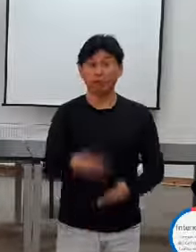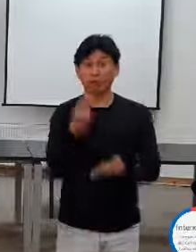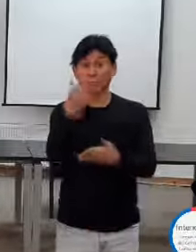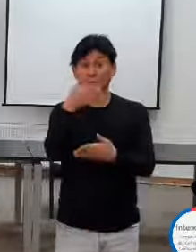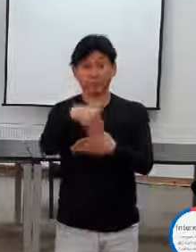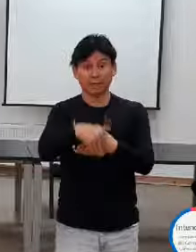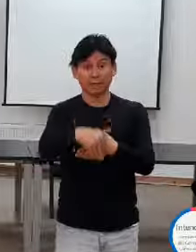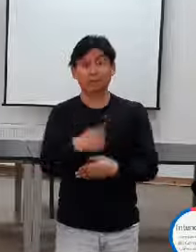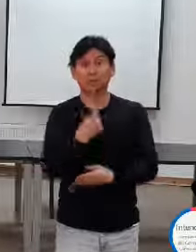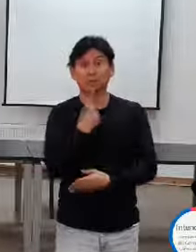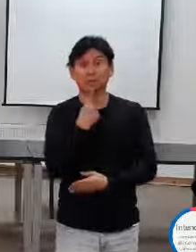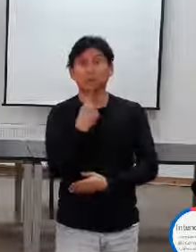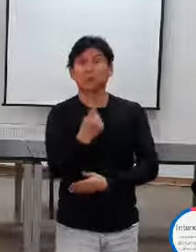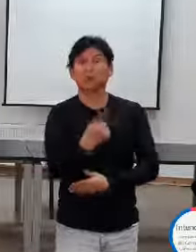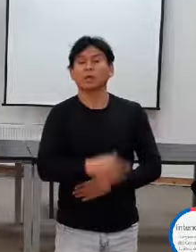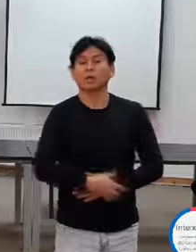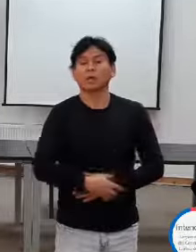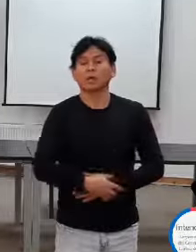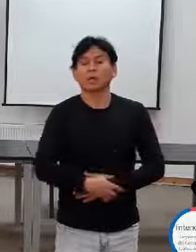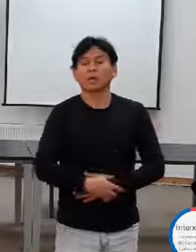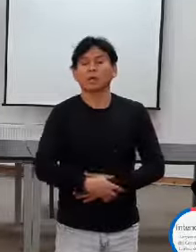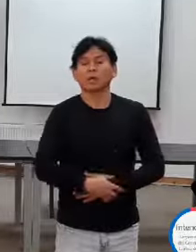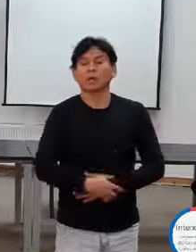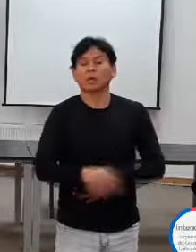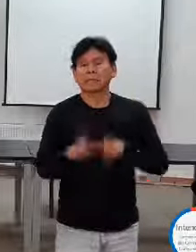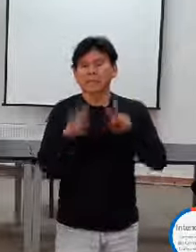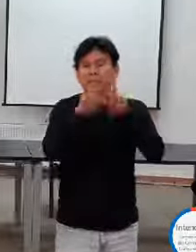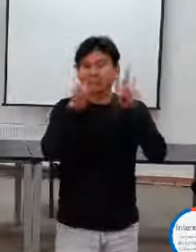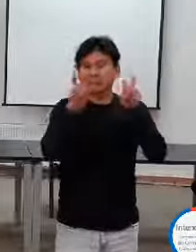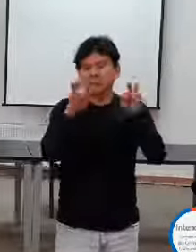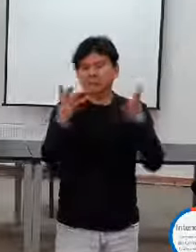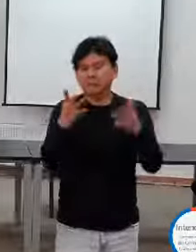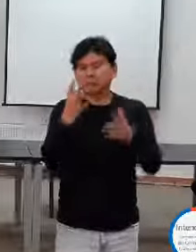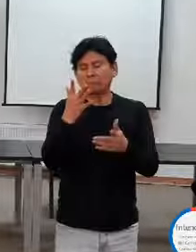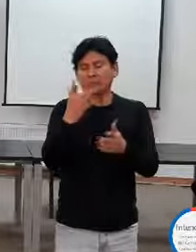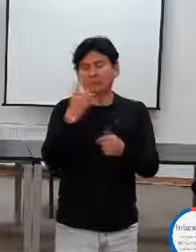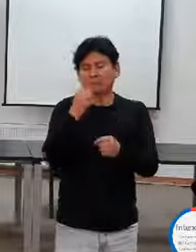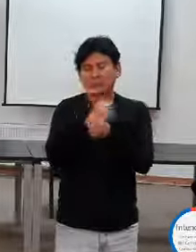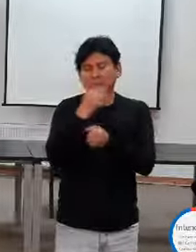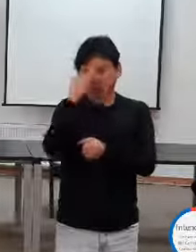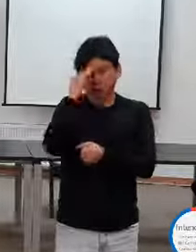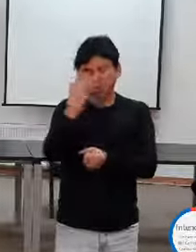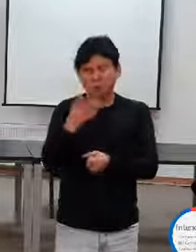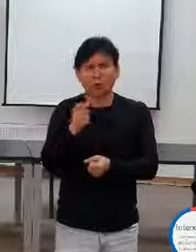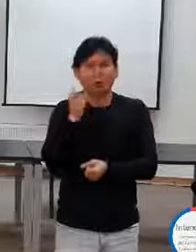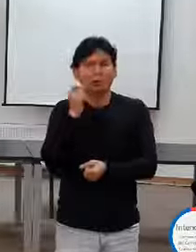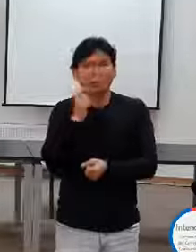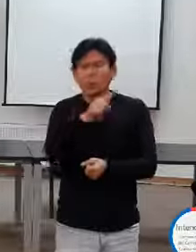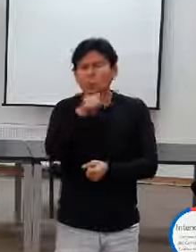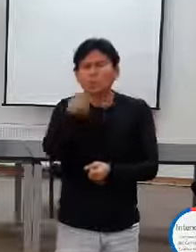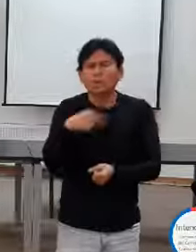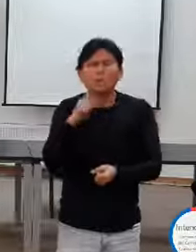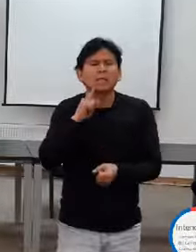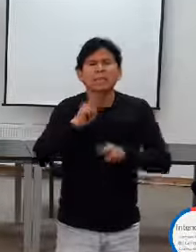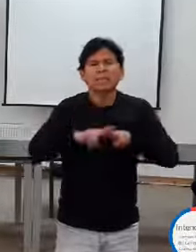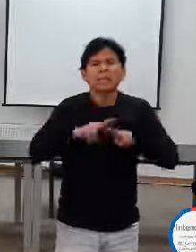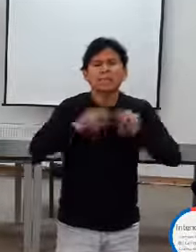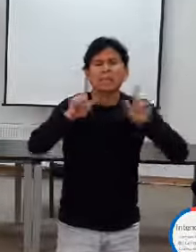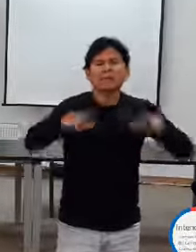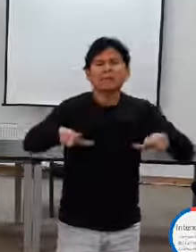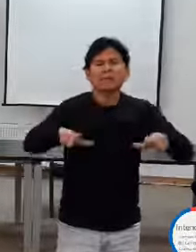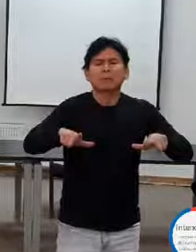Hola buenas tardes para el diario El Divisadero respecto bueno este funcionario estuvo en la comisaría ¿qué medidas de ustedes de sanitización van a